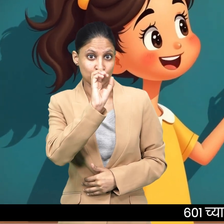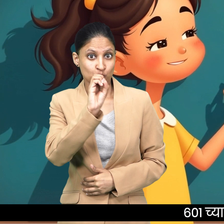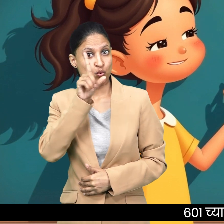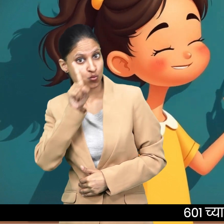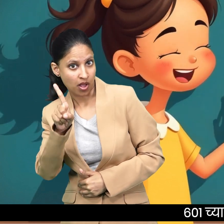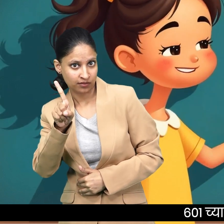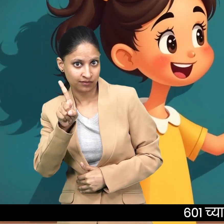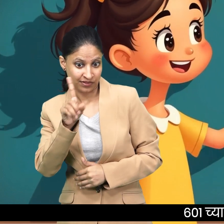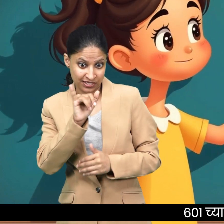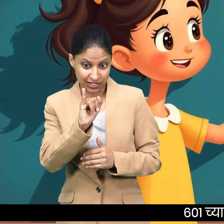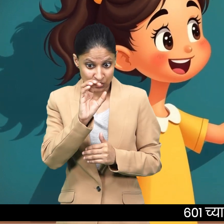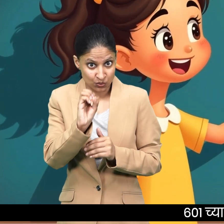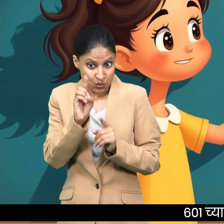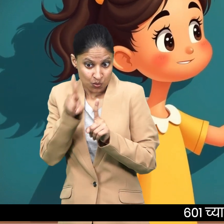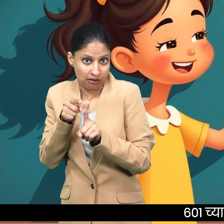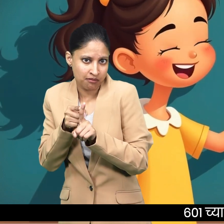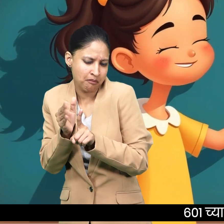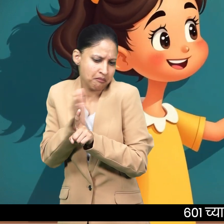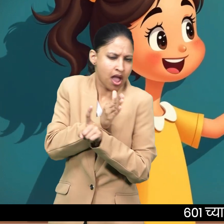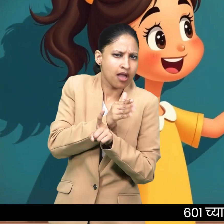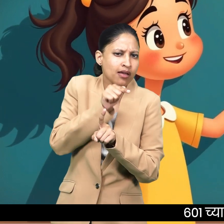601 च्या आधी काय येते?